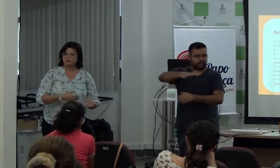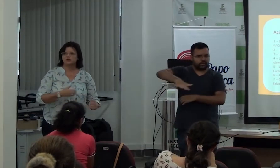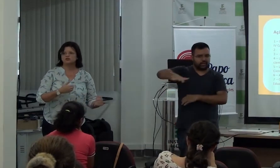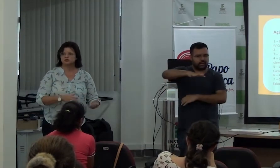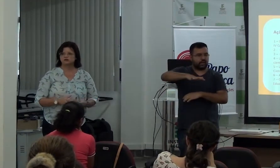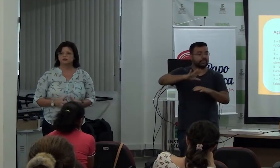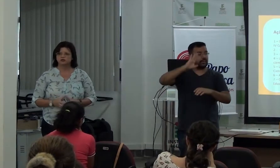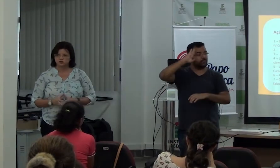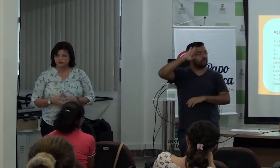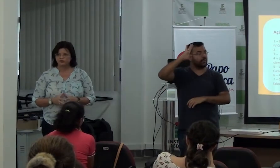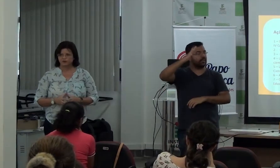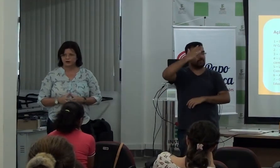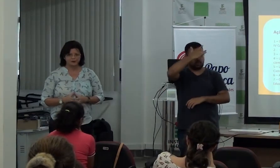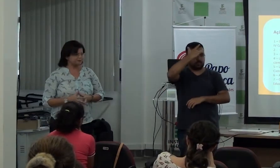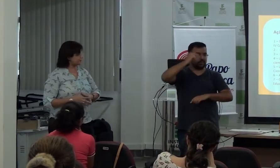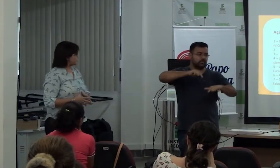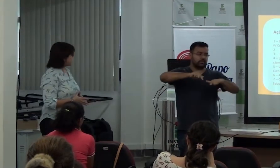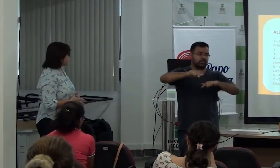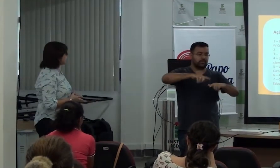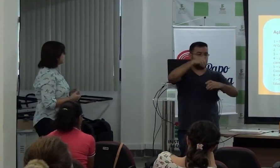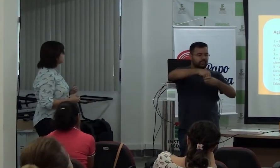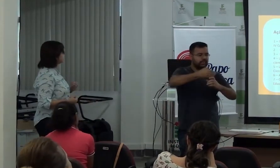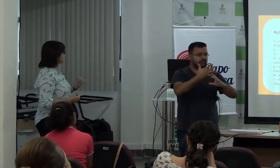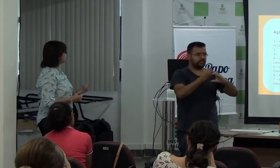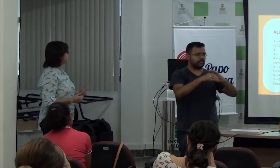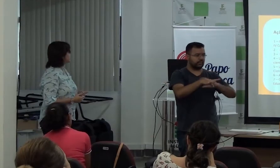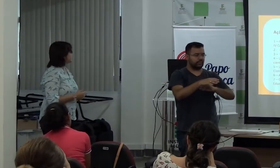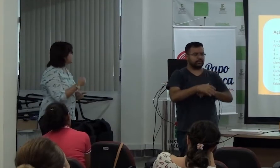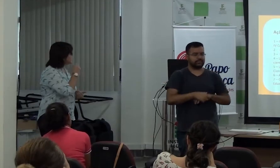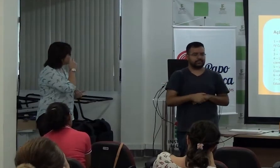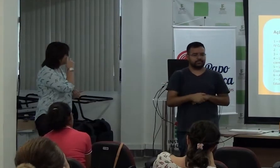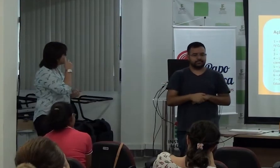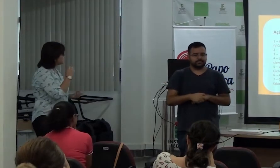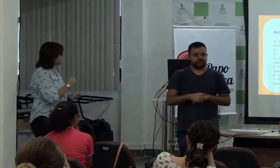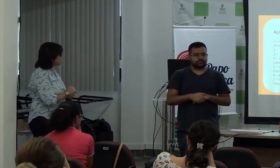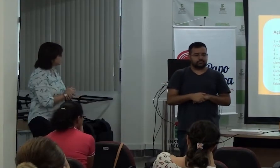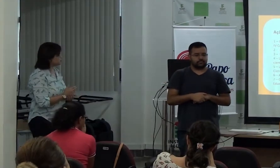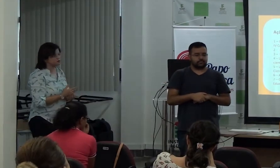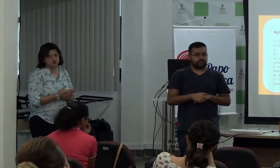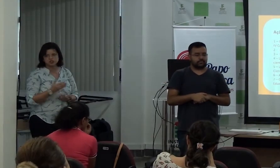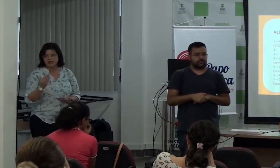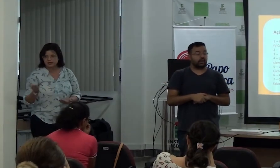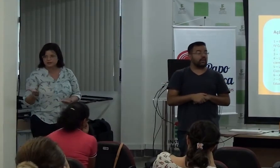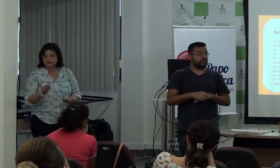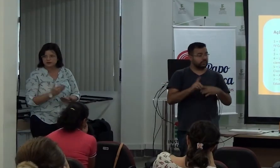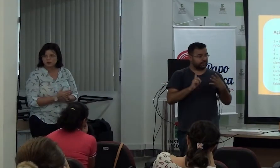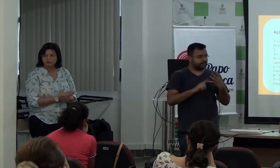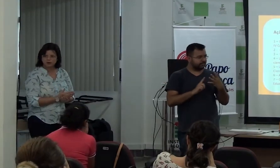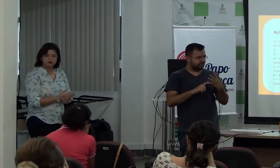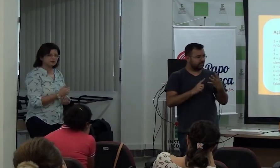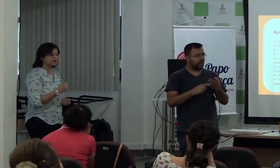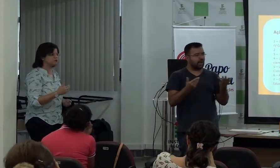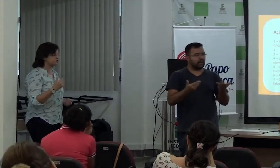atender principalmente os servidores do CEFOR. E também, nós apoiamos com destaque esse ano o apoio que o